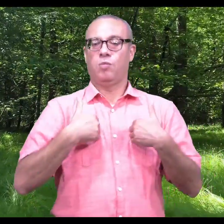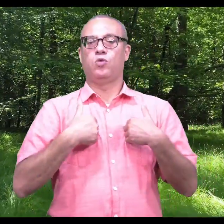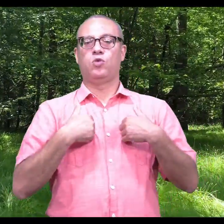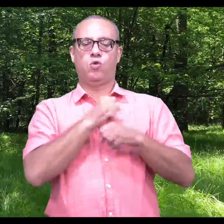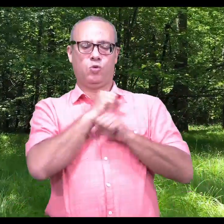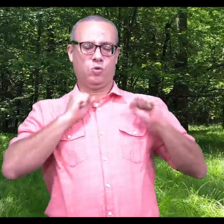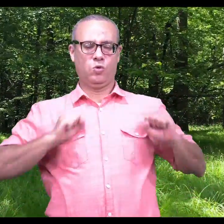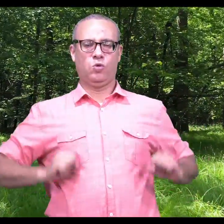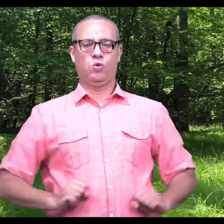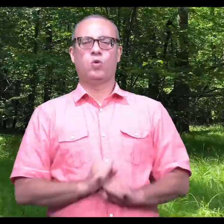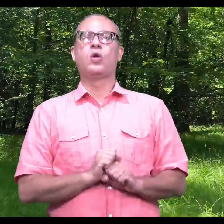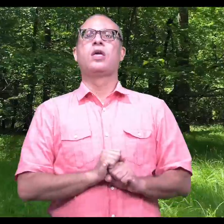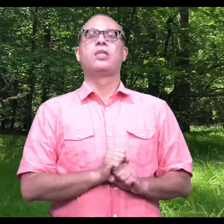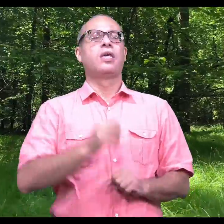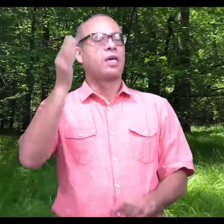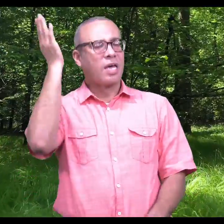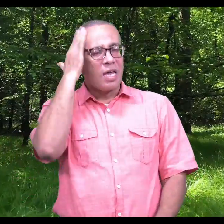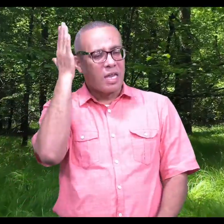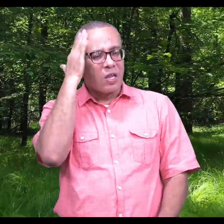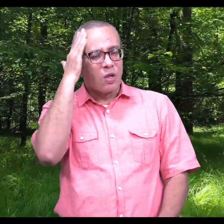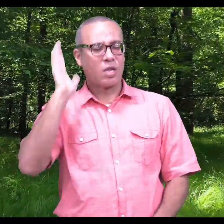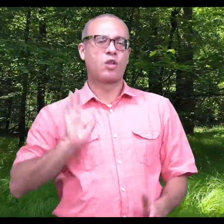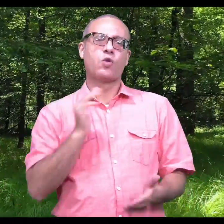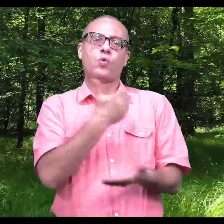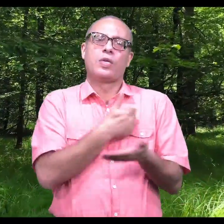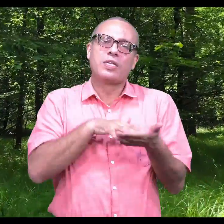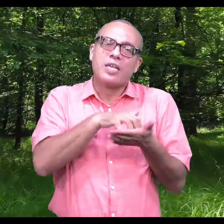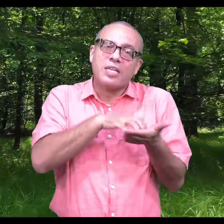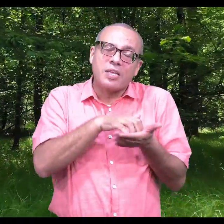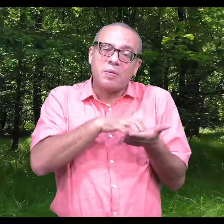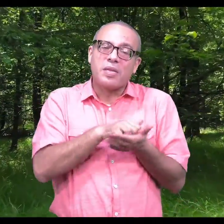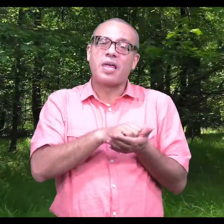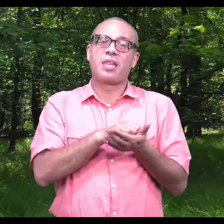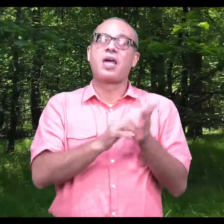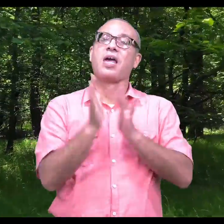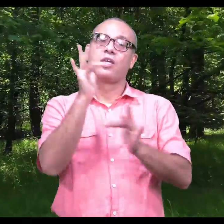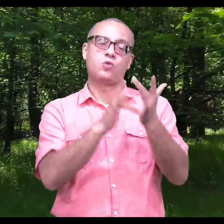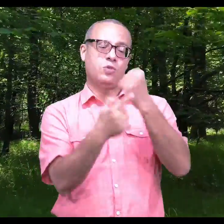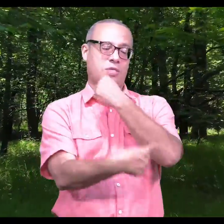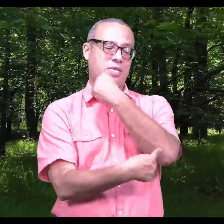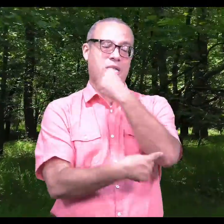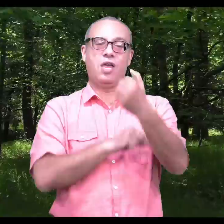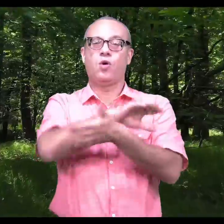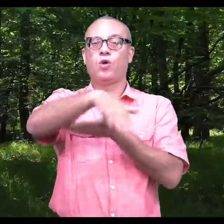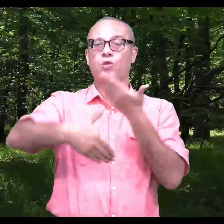de nuestras debilidades, sino uno que fue tentado en todo, según nuestra semejanza, pero sin